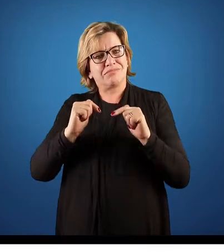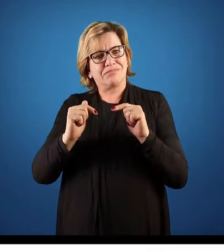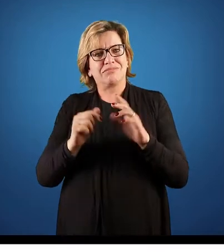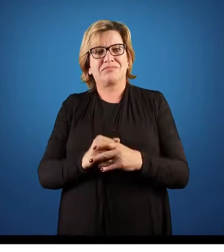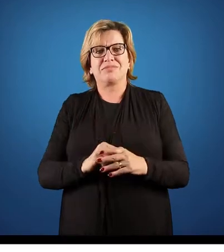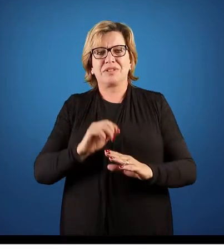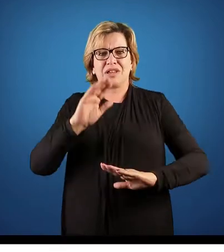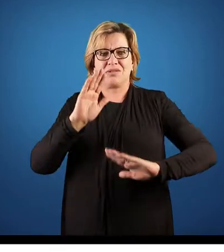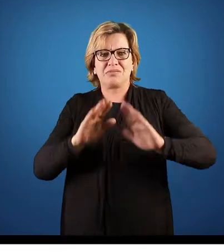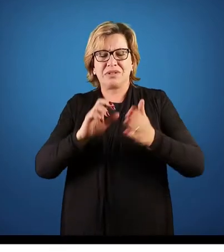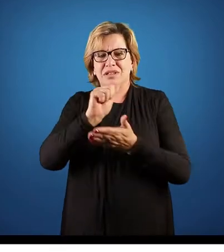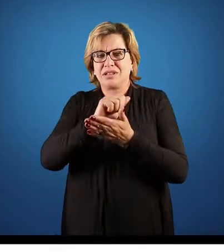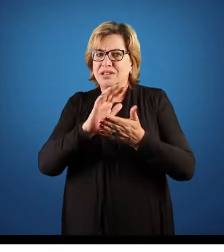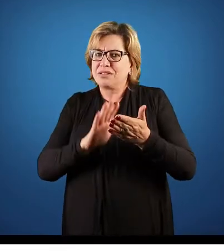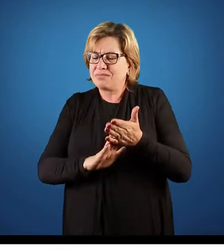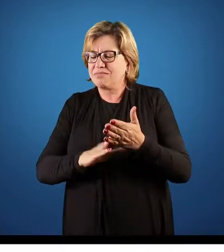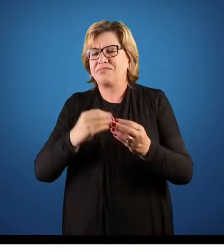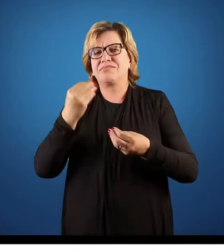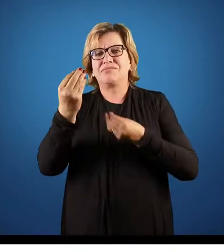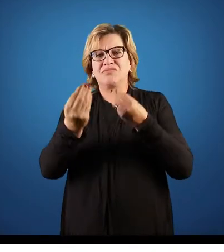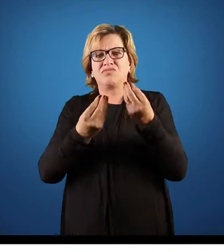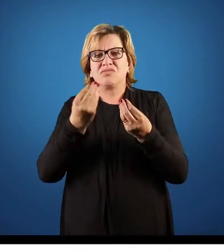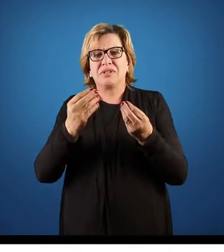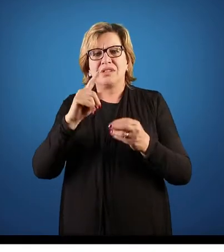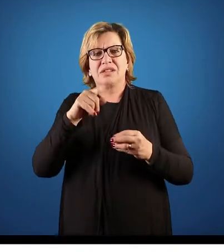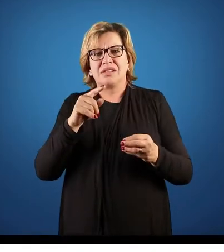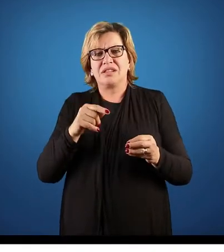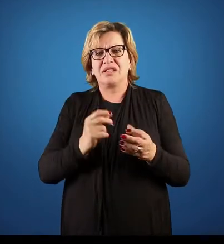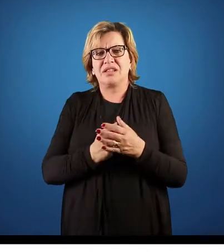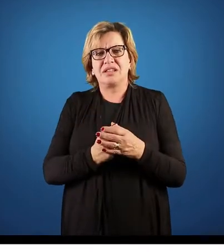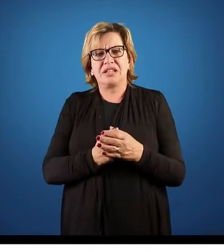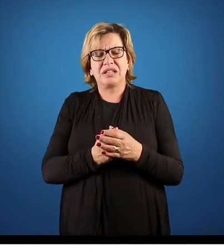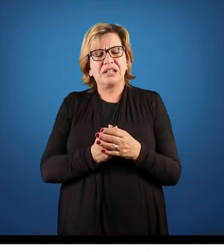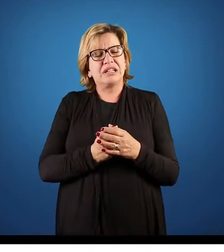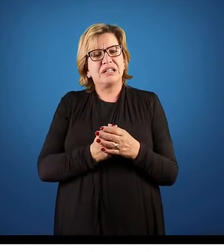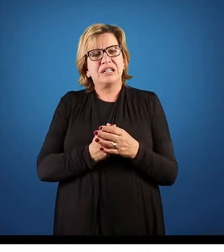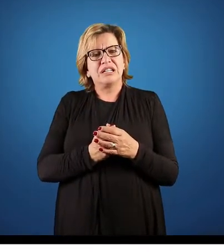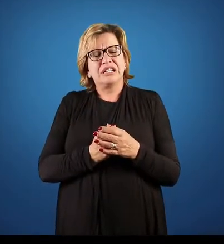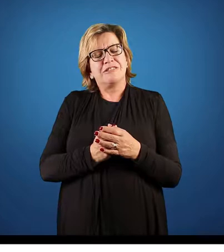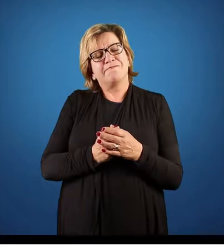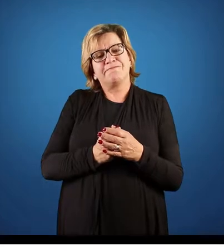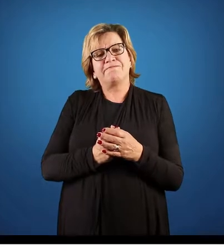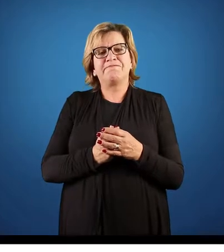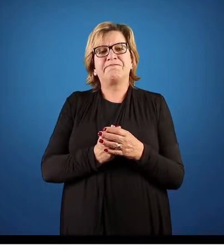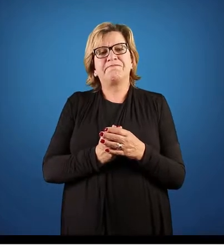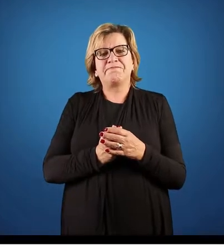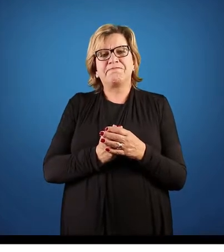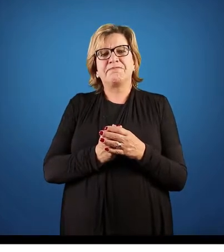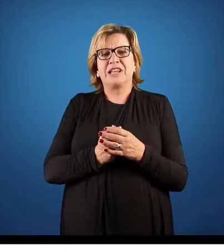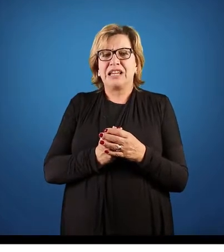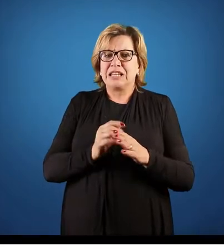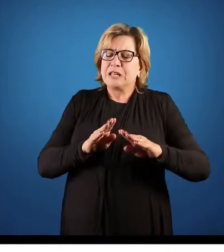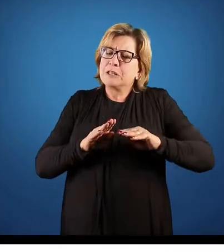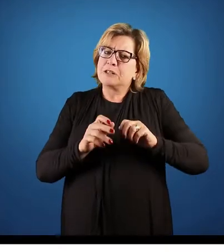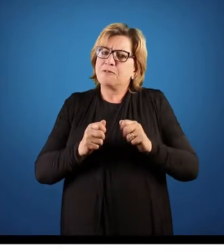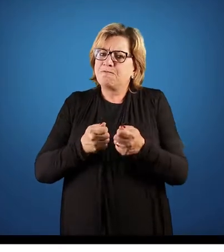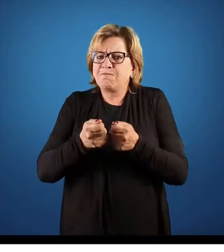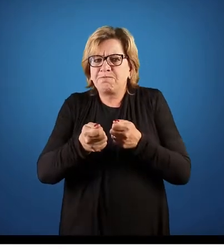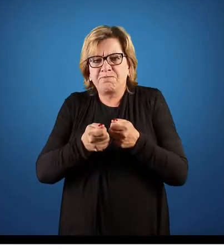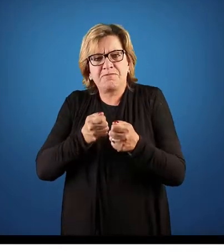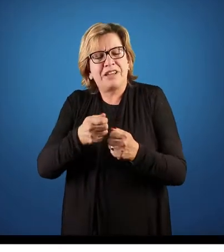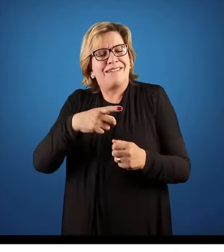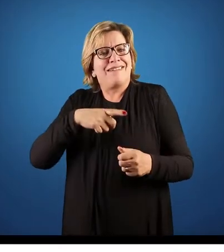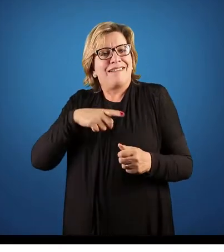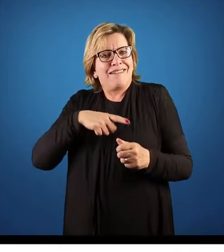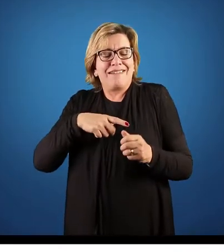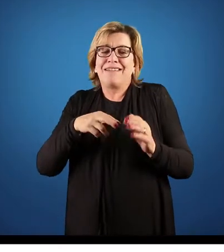algumas atividades são extremamente é é controlada na e tem seus